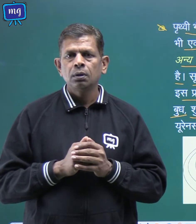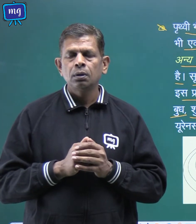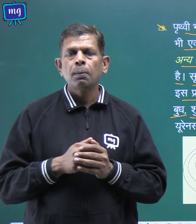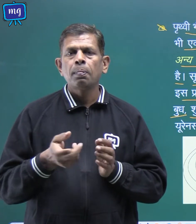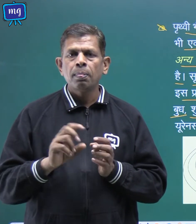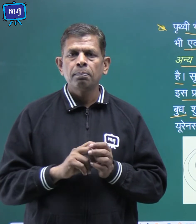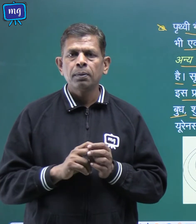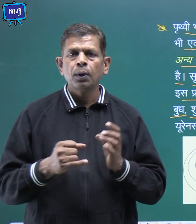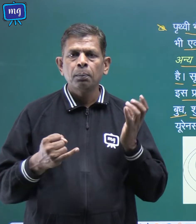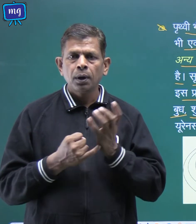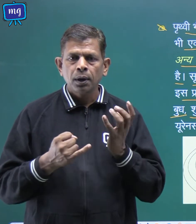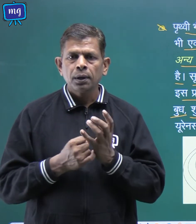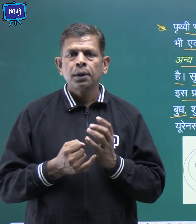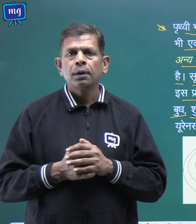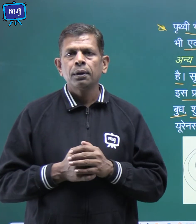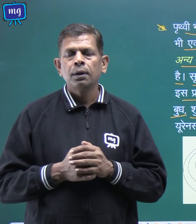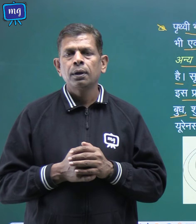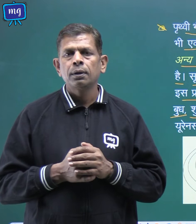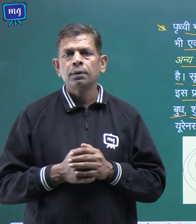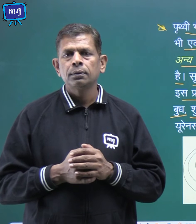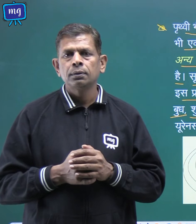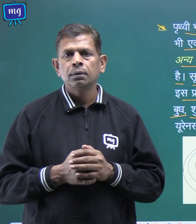फिर मंगल,